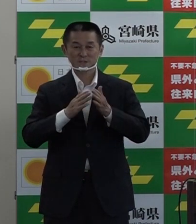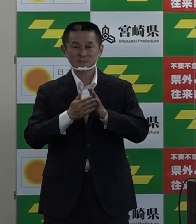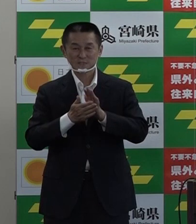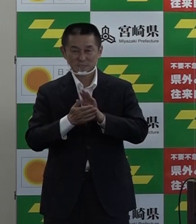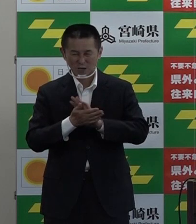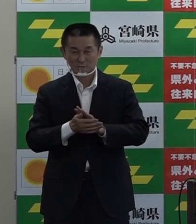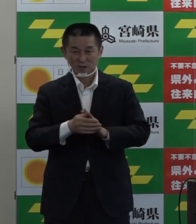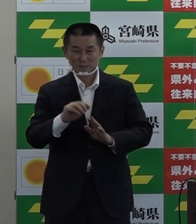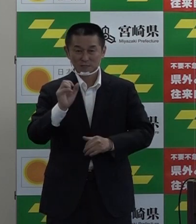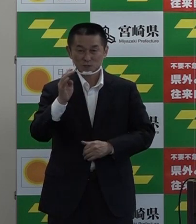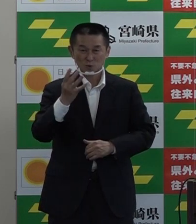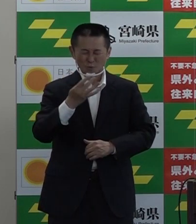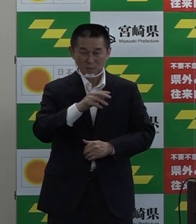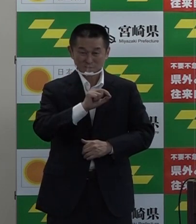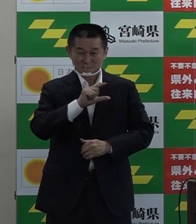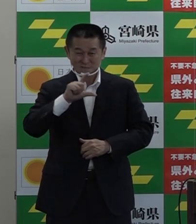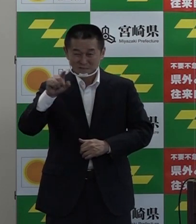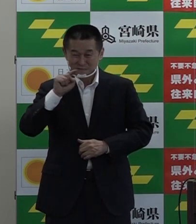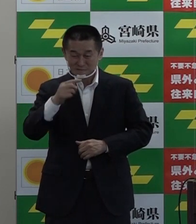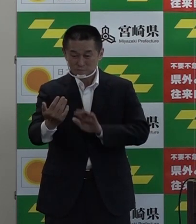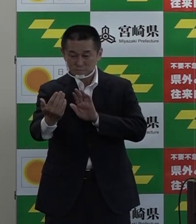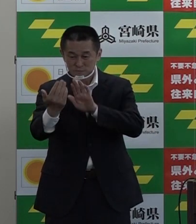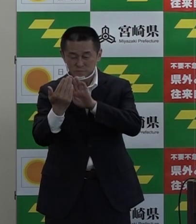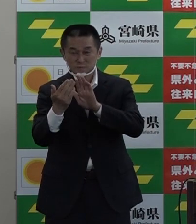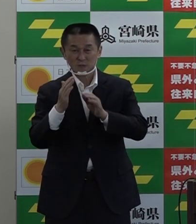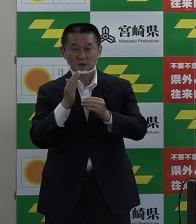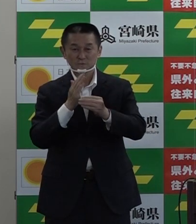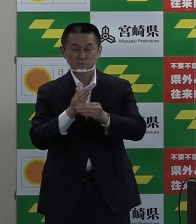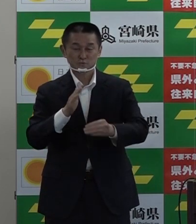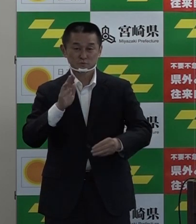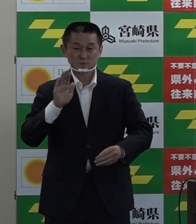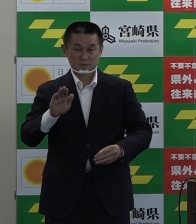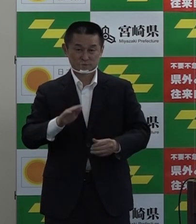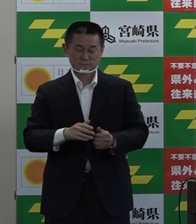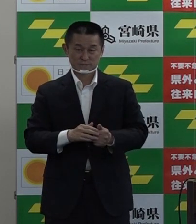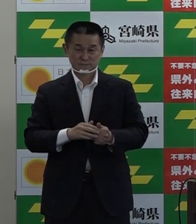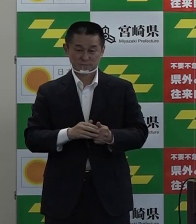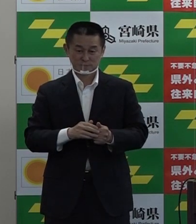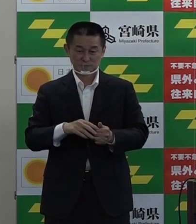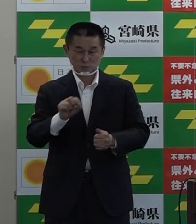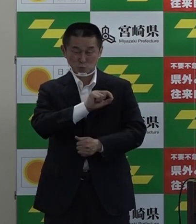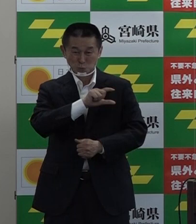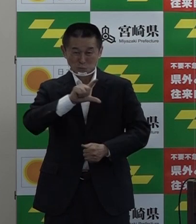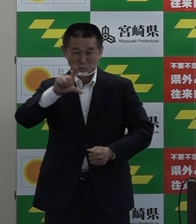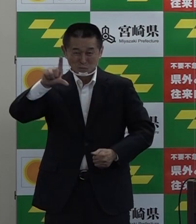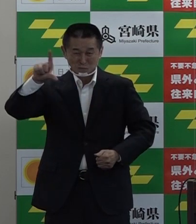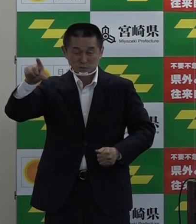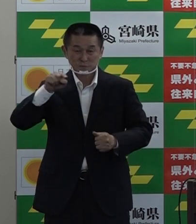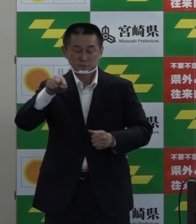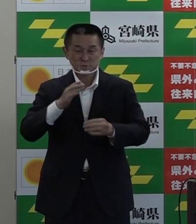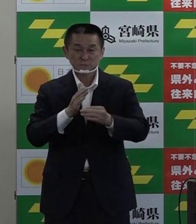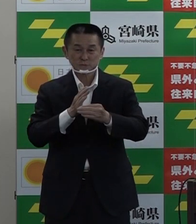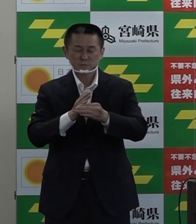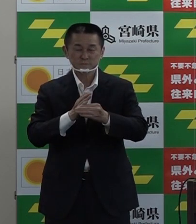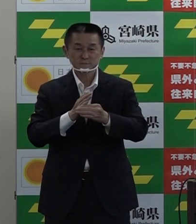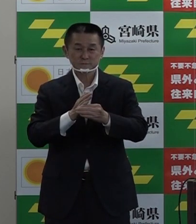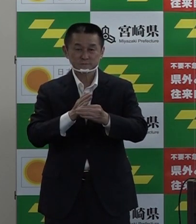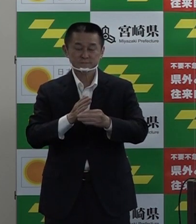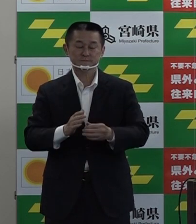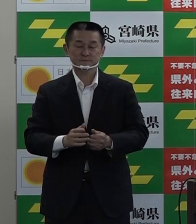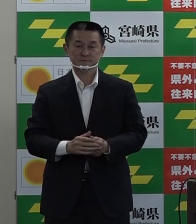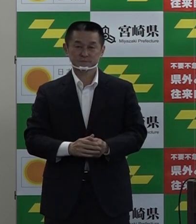さに第4波の真っ只中にあるという認識のもと、それから急拡大をしているという状況があろうかと思います